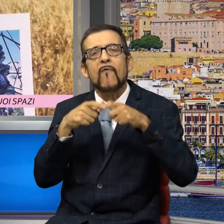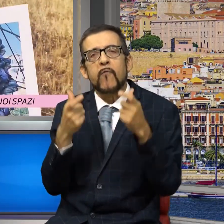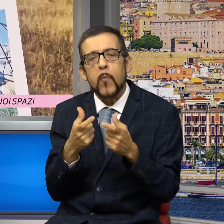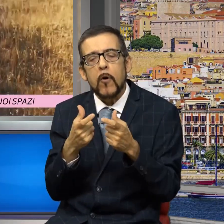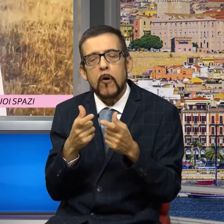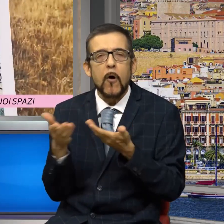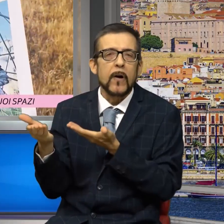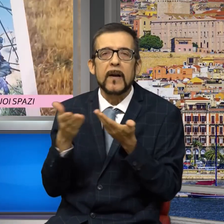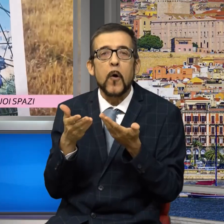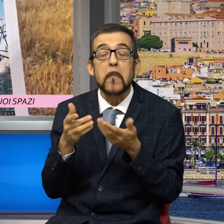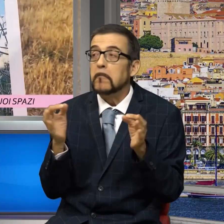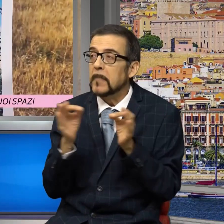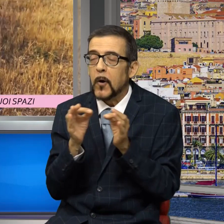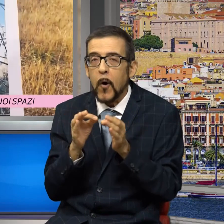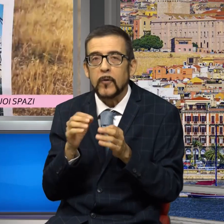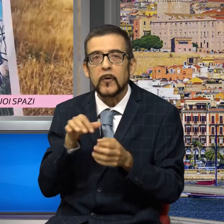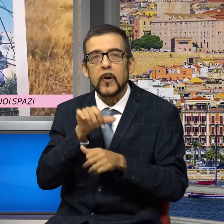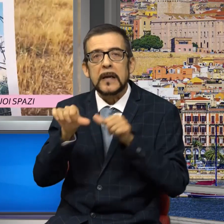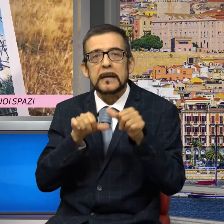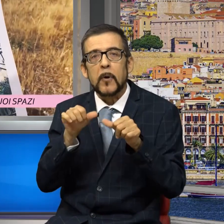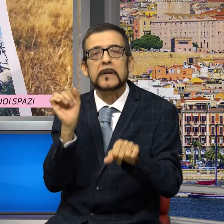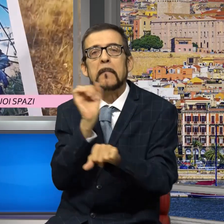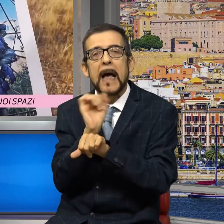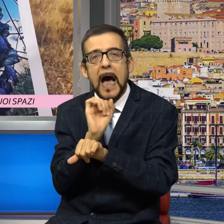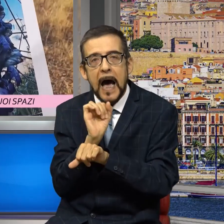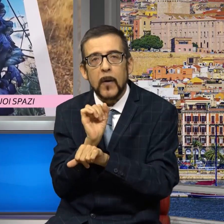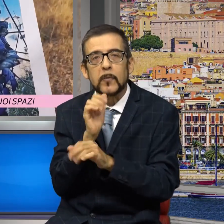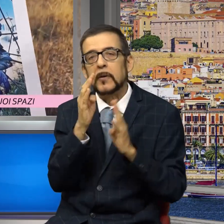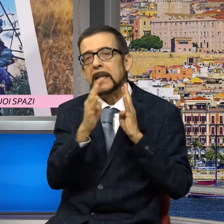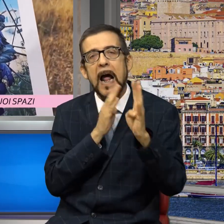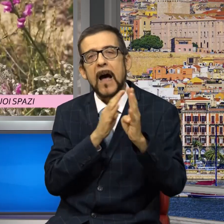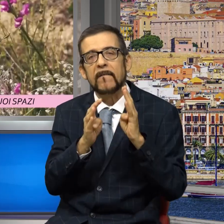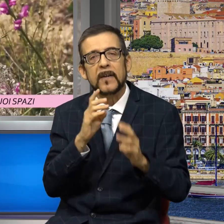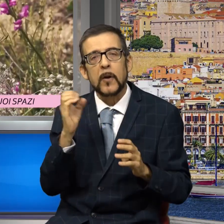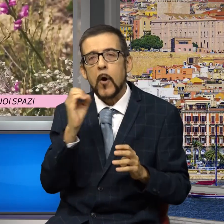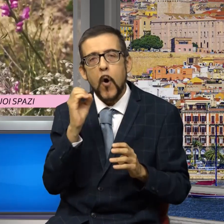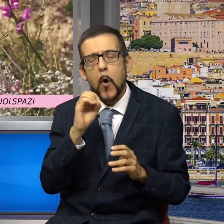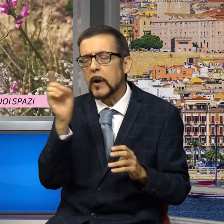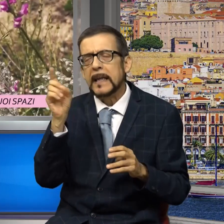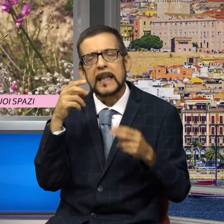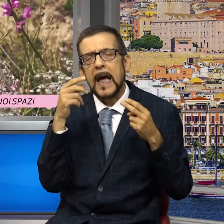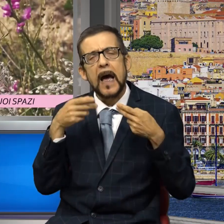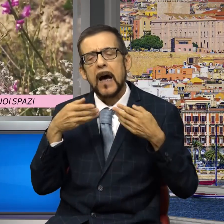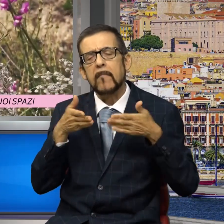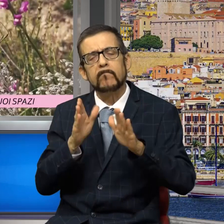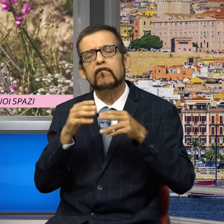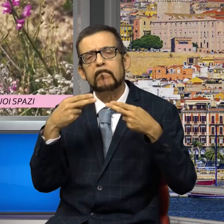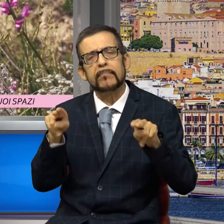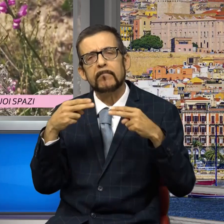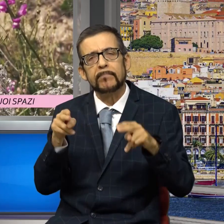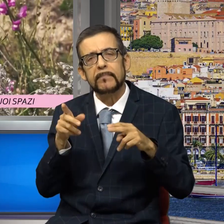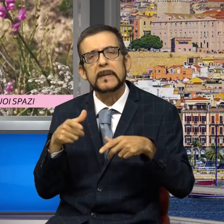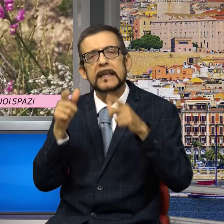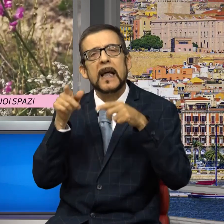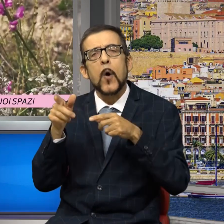incontro, dovuto agli spostamenti delle auto e del traffico, l'orchidea non avrebbe potuto riprodursi nel terreno, ma qui, a due